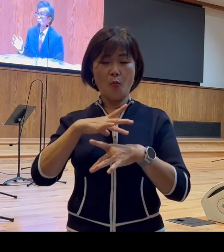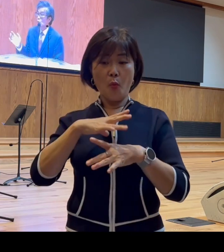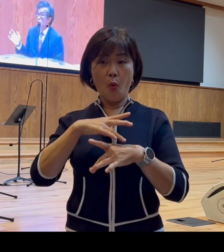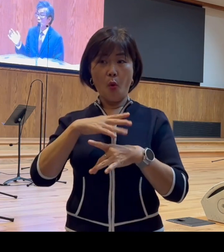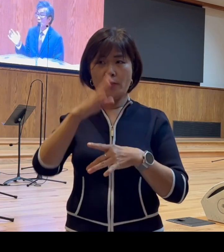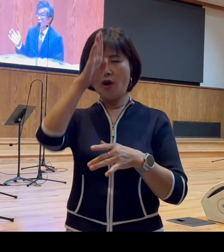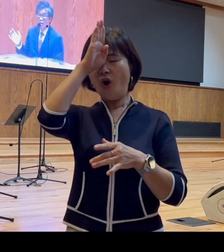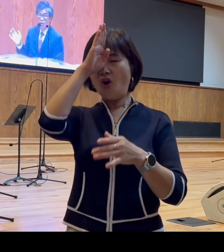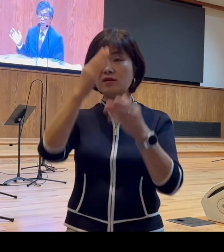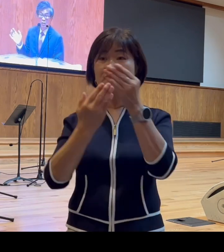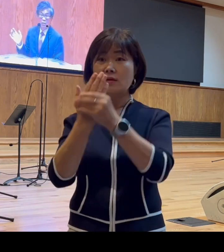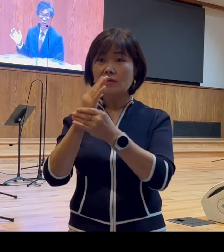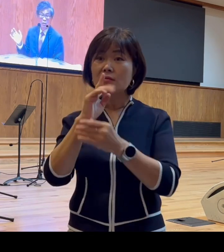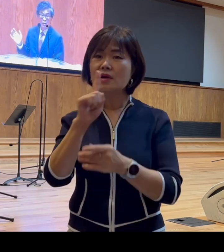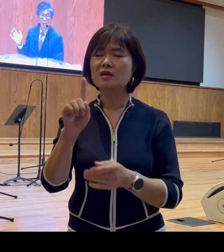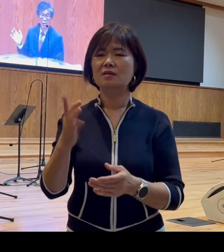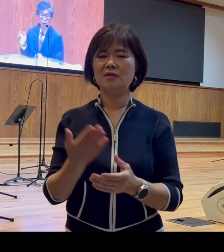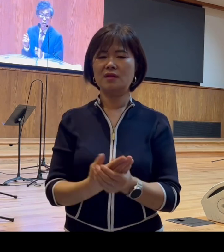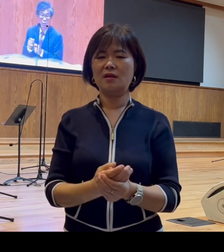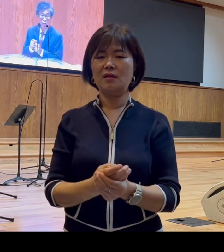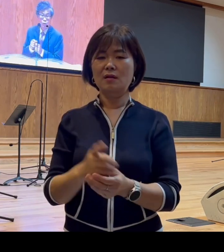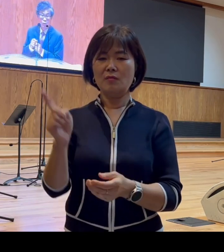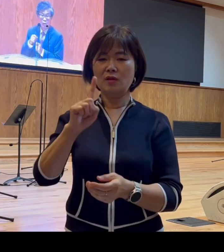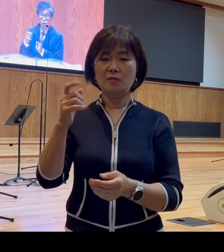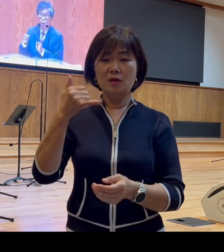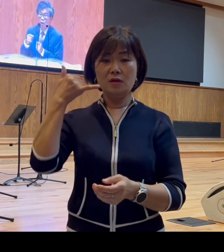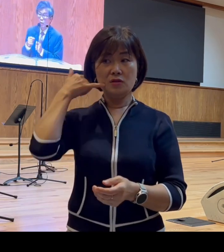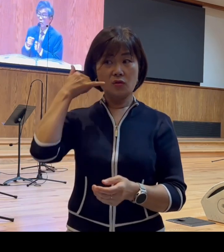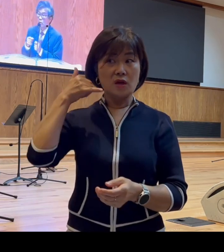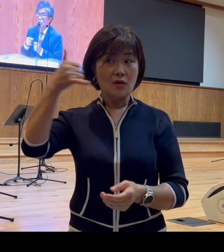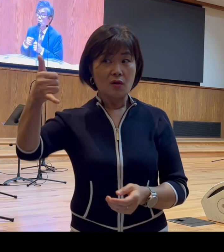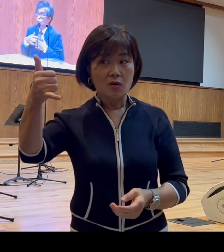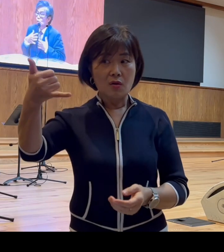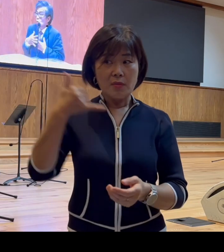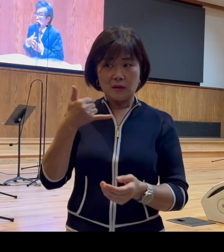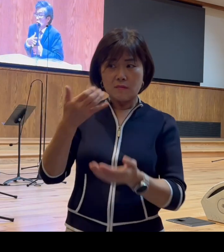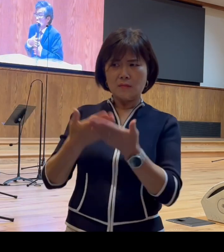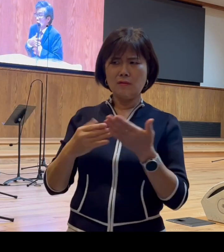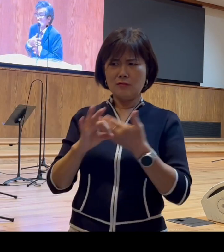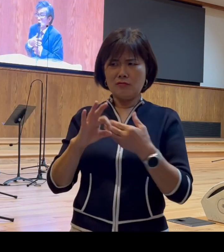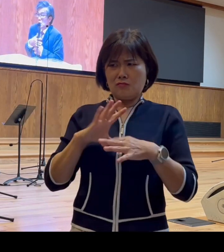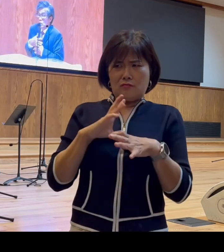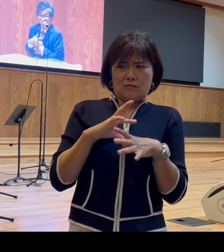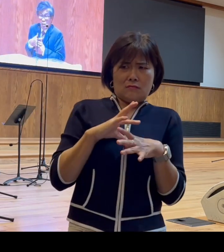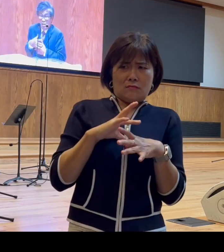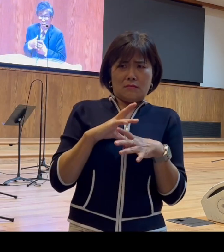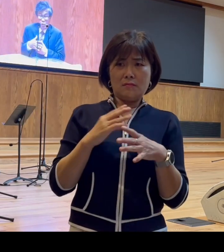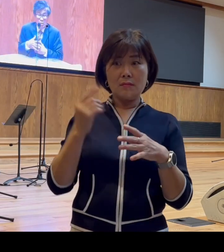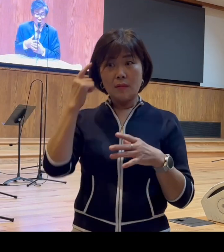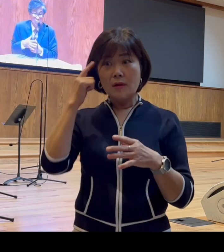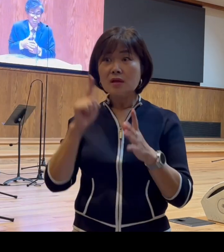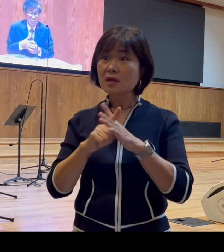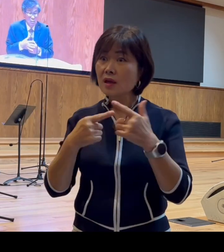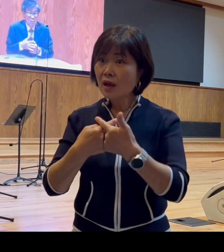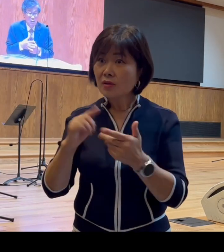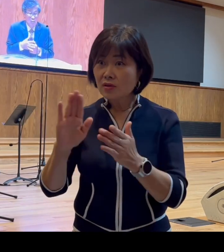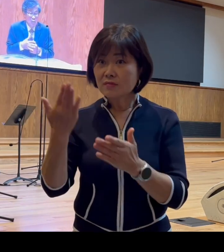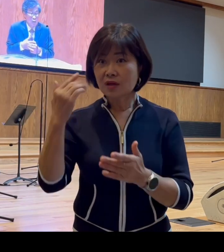그러니까 폰 포비아가 있어요. 이게 뭐냐면 전화를 걸거나 받는 걸 두려워하는 겁니다. 여러분 이게 이해가